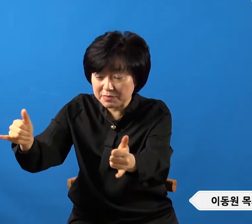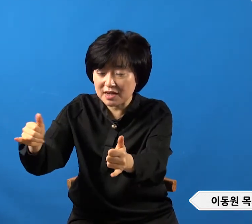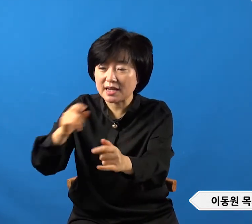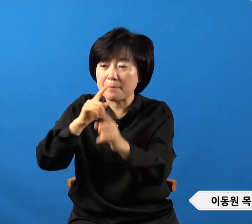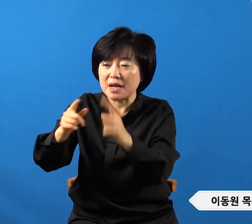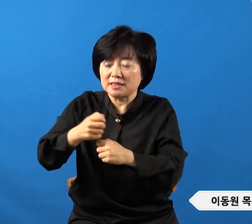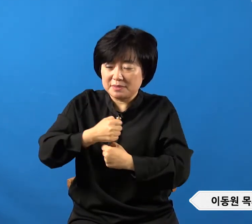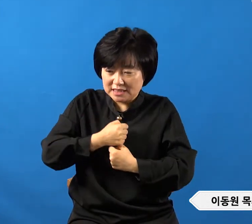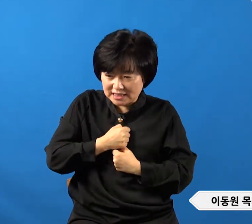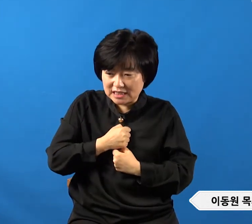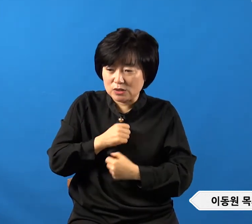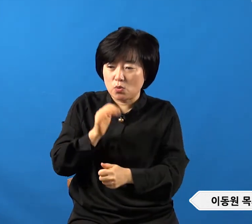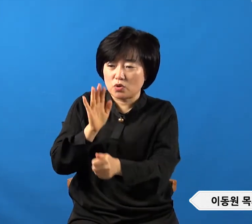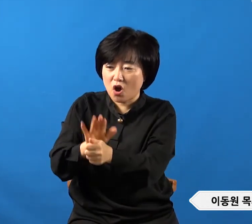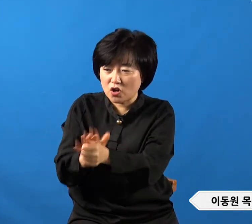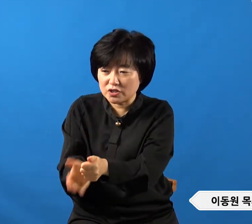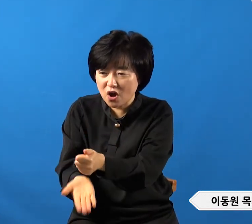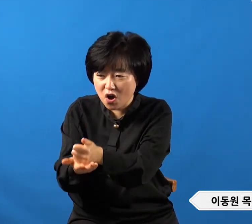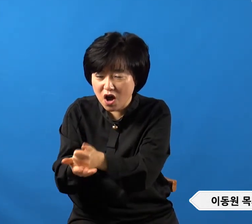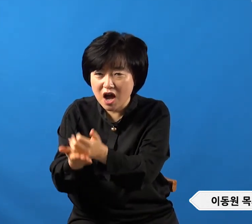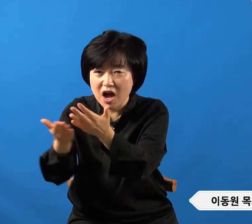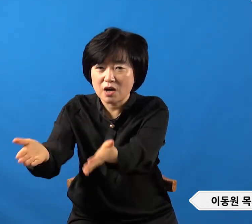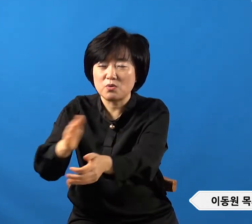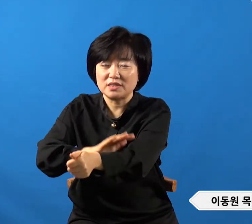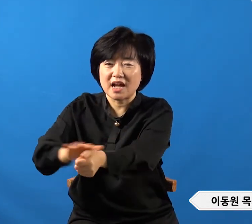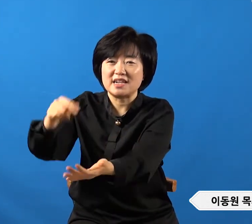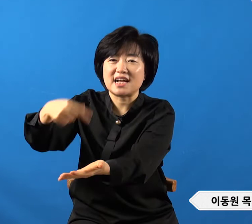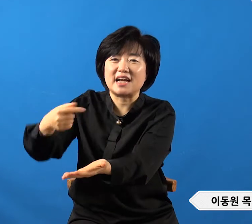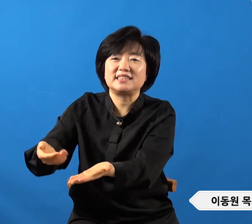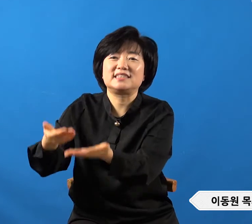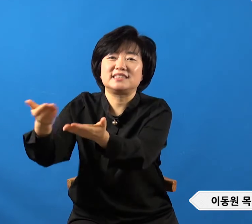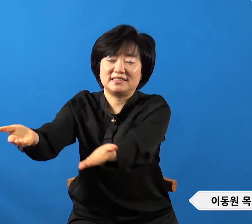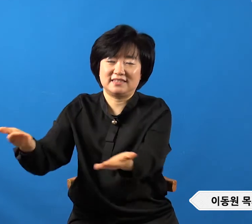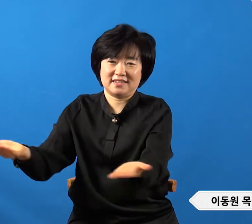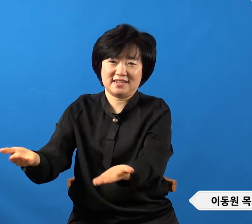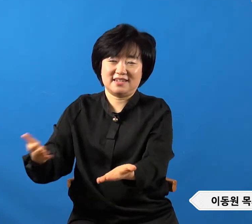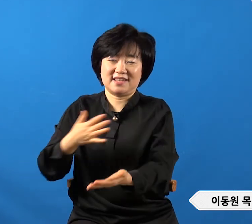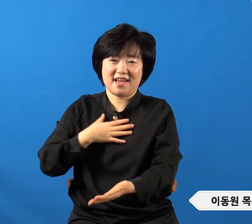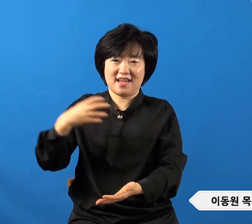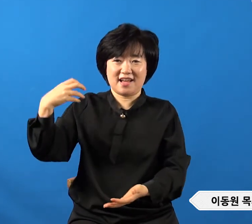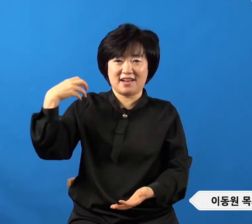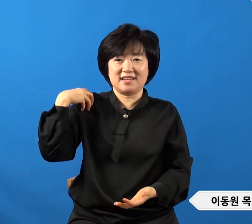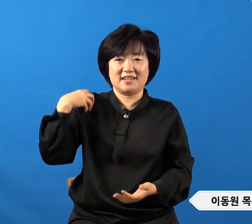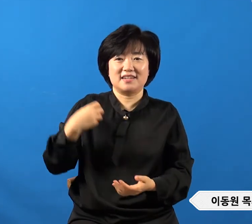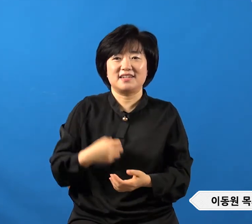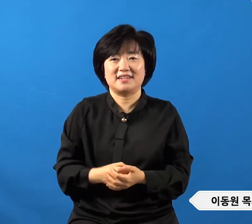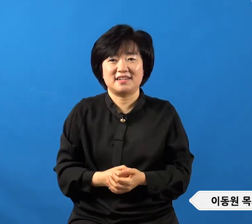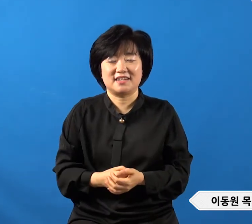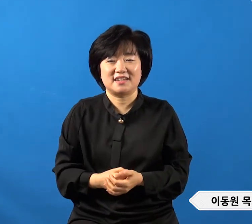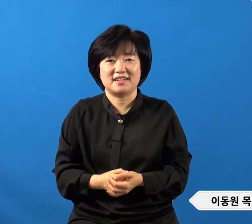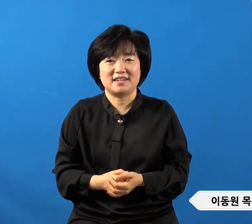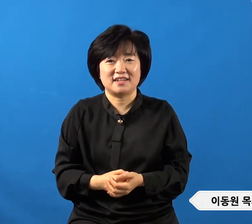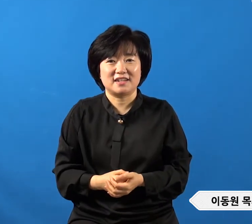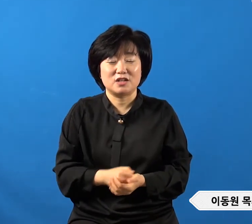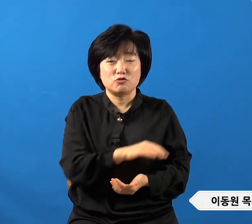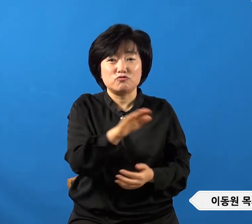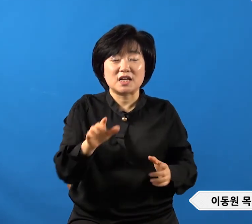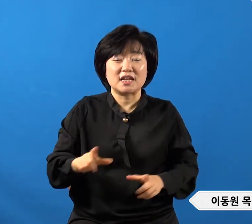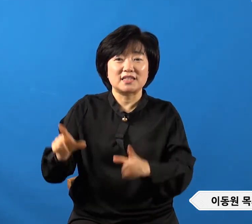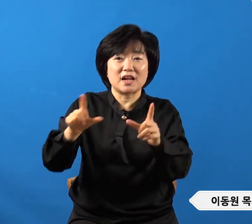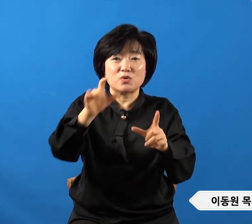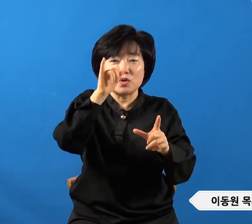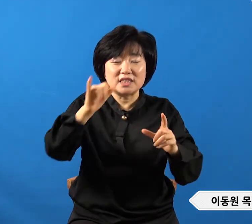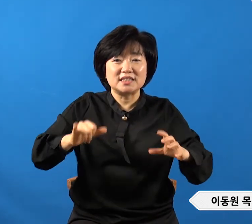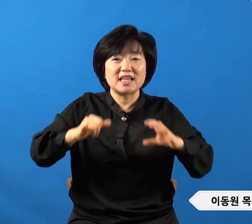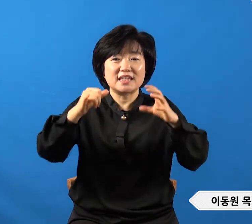말씀을 지키도록 격려하고 그들을 잘 가르치는 일, 이것이 우리가 할 일입니다. 자, 우리가 살고 있는